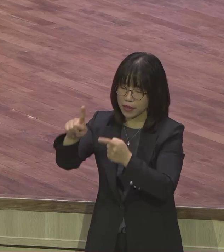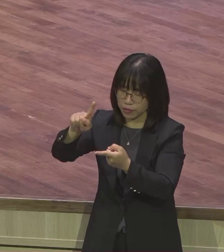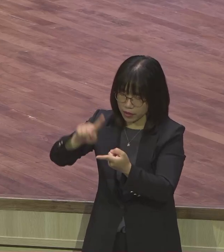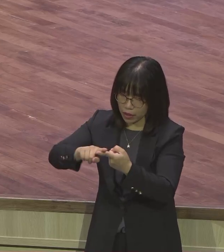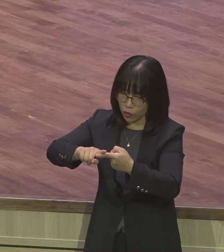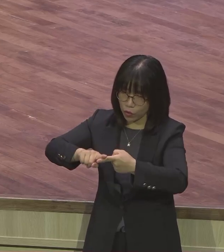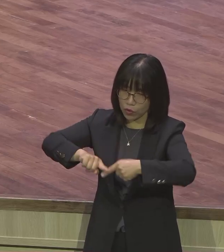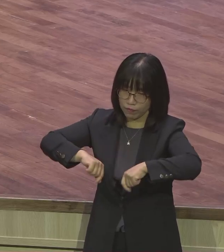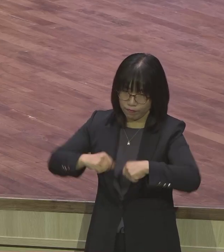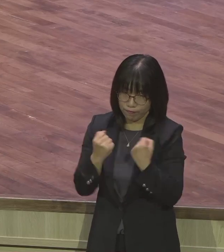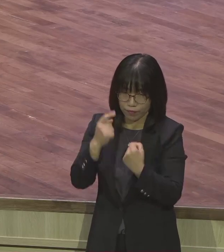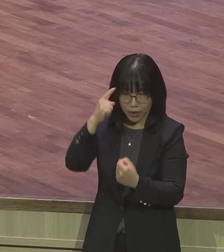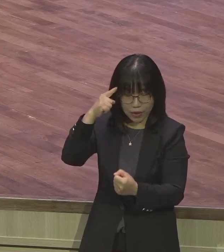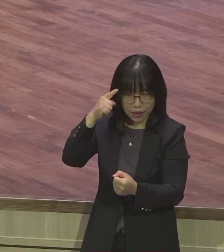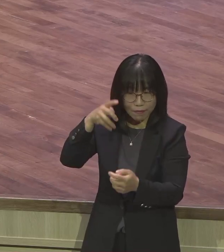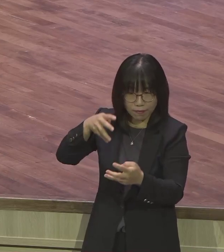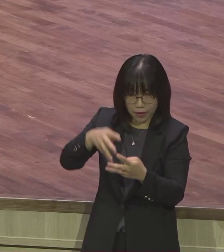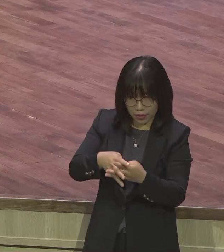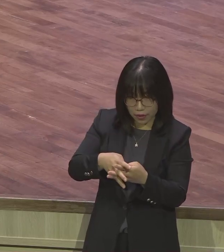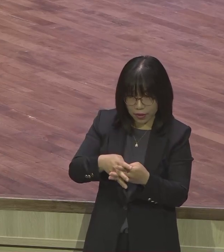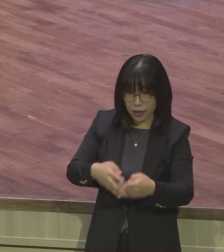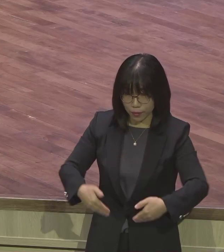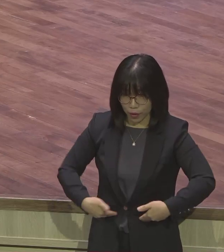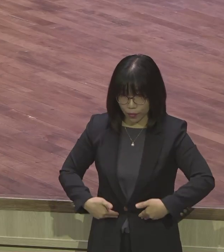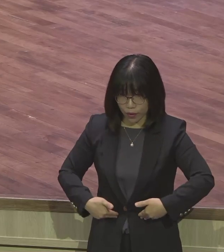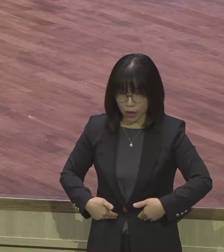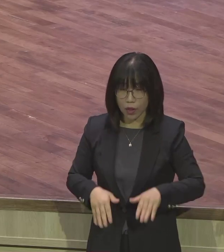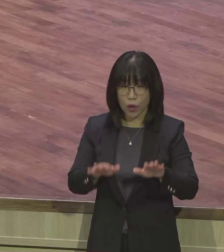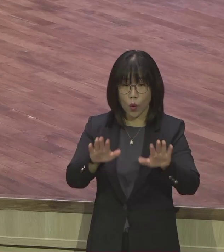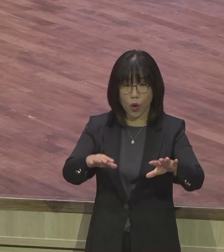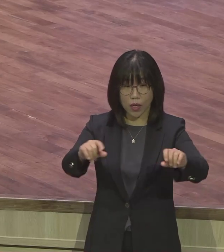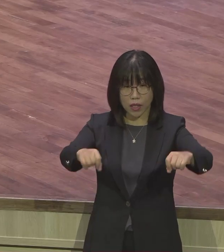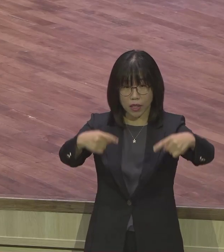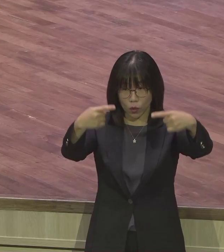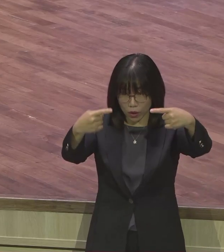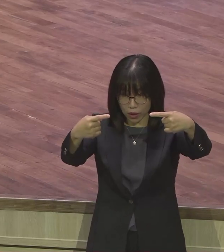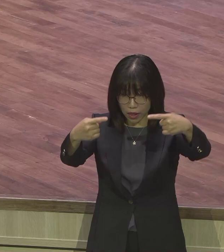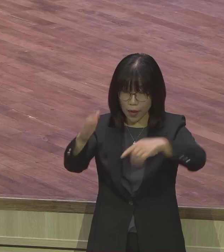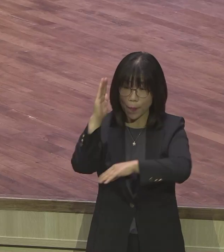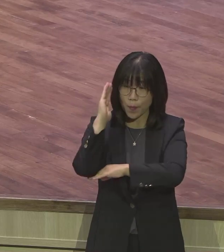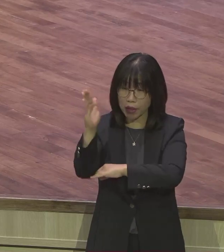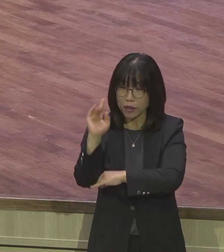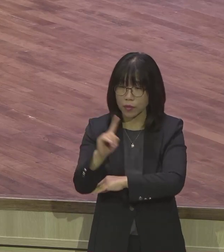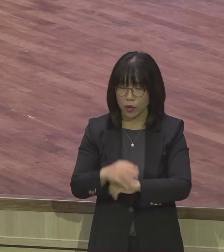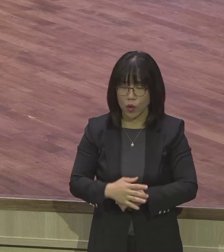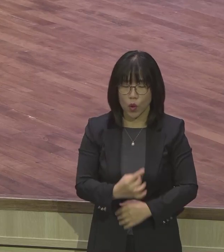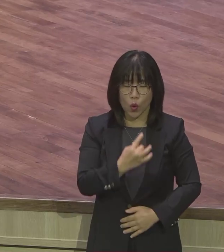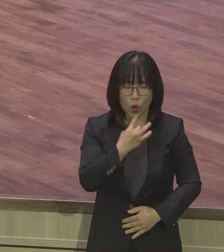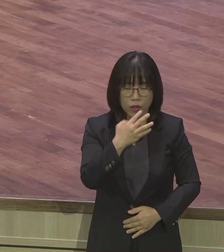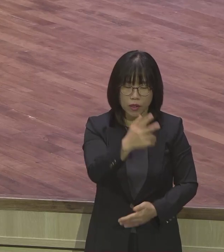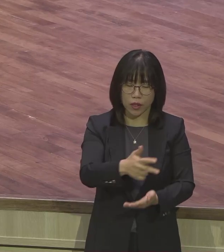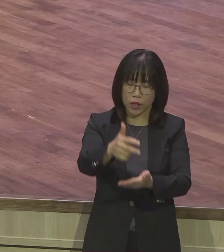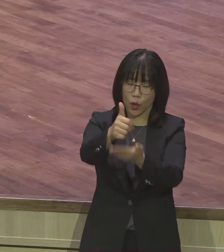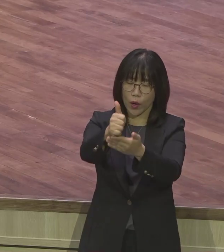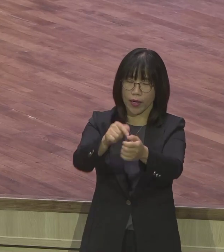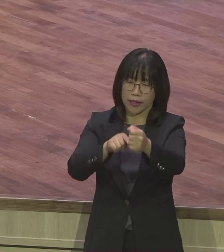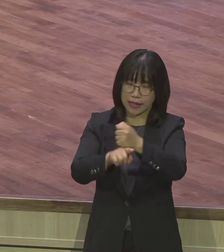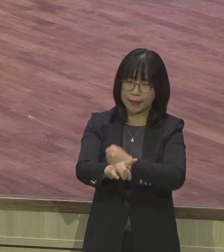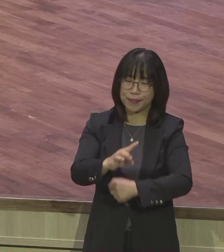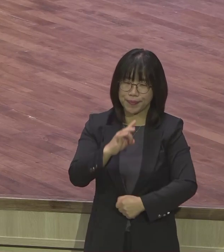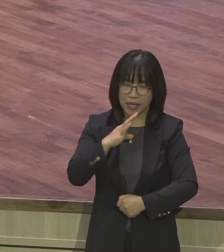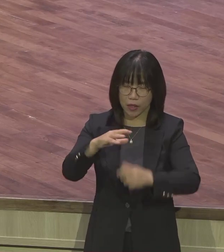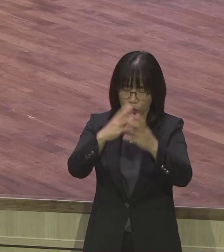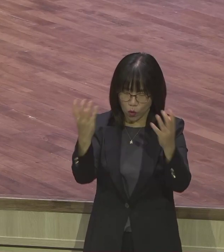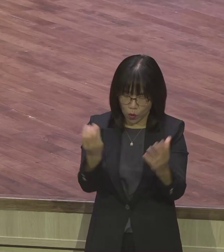된다. 우리에게 주어진 이 올해 원단 메시지가 뭐예요? 오직 여호와의 뜻만이 뭐예요?